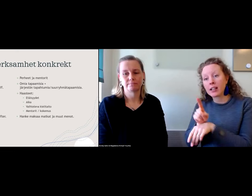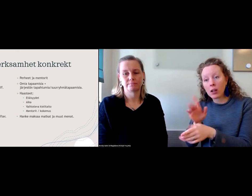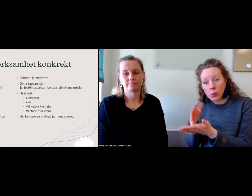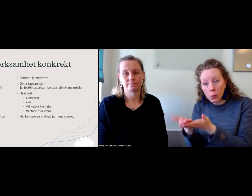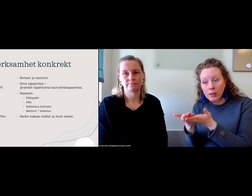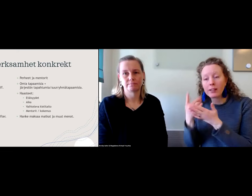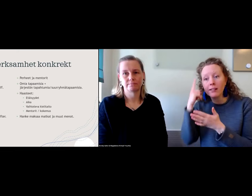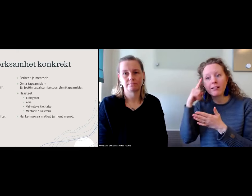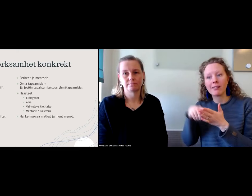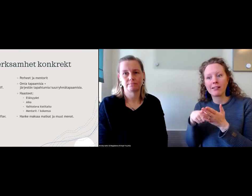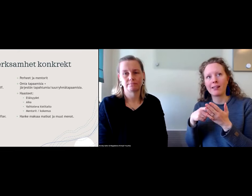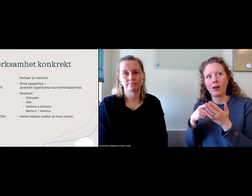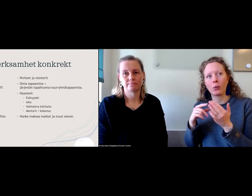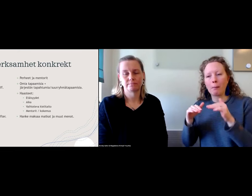tapahtumissa,